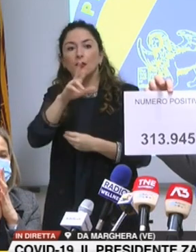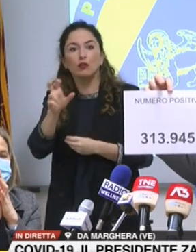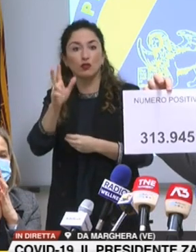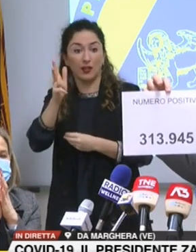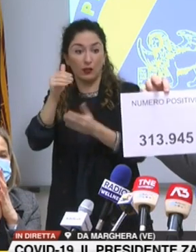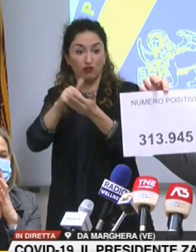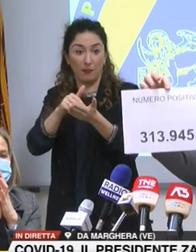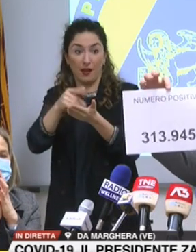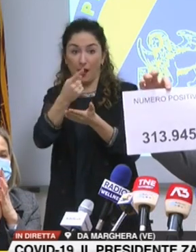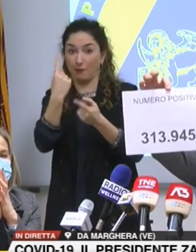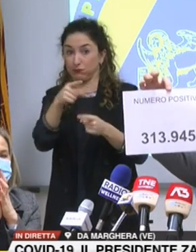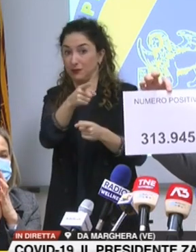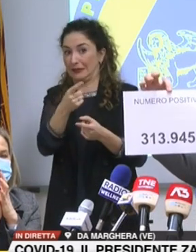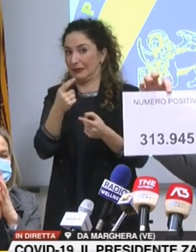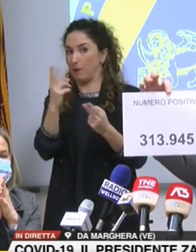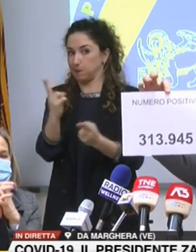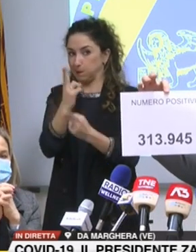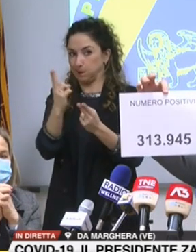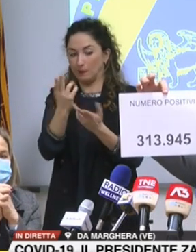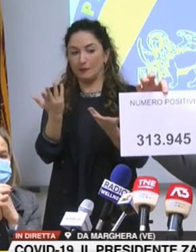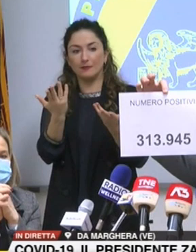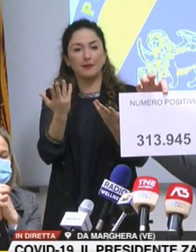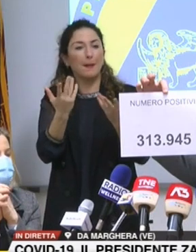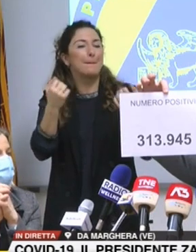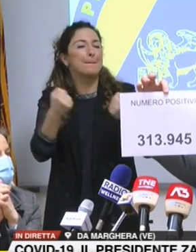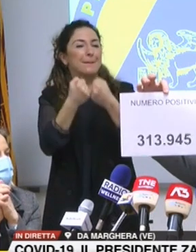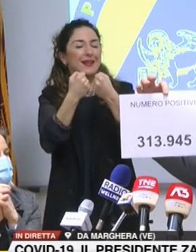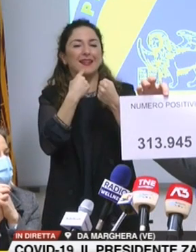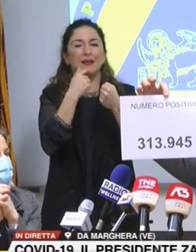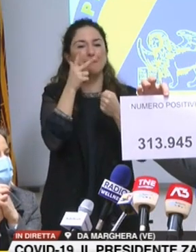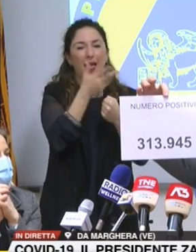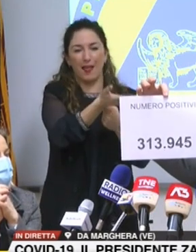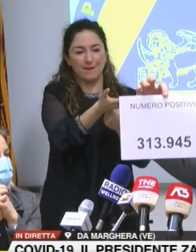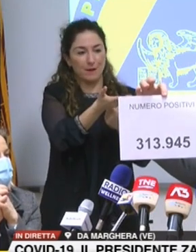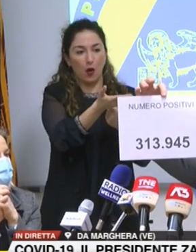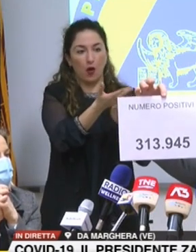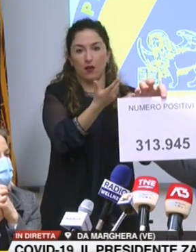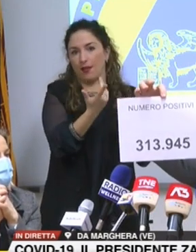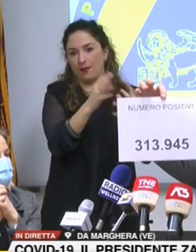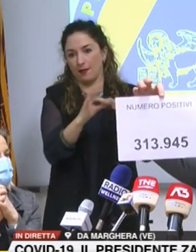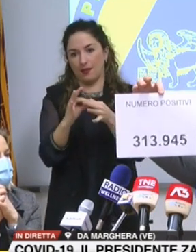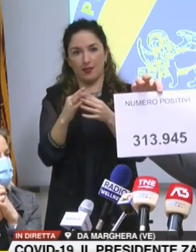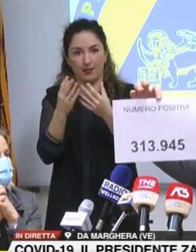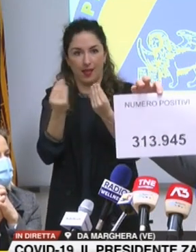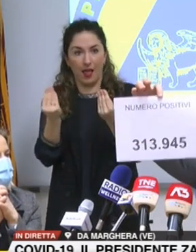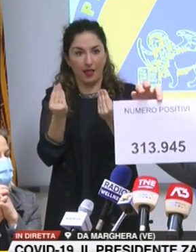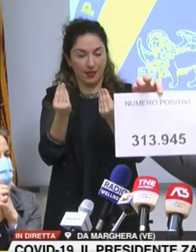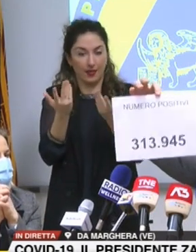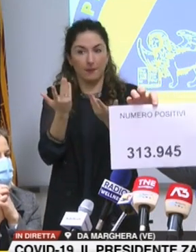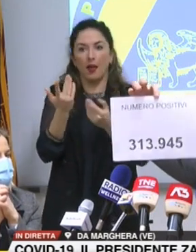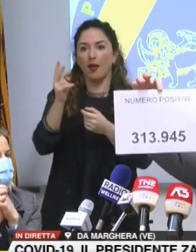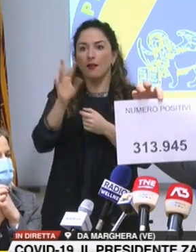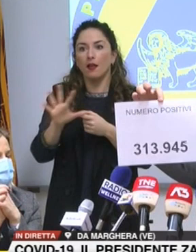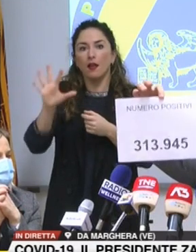313.000. Vi dico che questo è il paradosso della virtuosità, se ci pensate, no? Ne abbiamo tanti, a uno verrebbe da dire la regione con più positivi